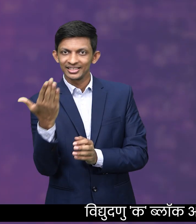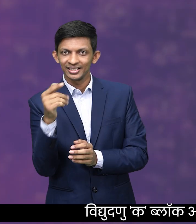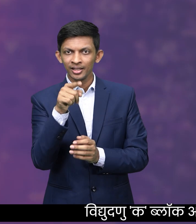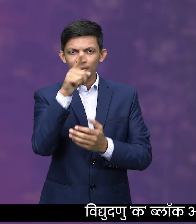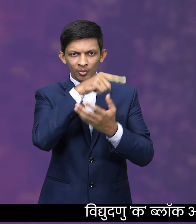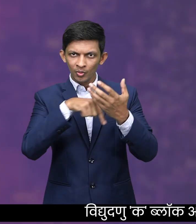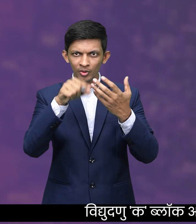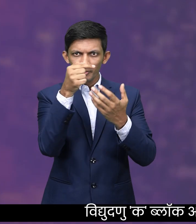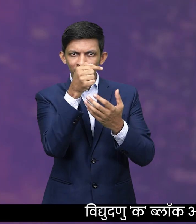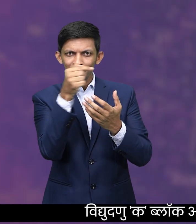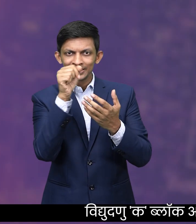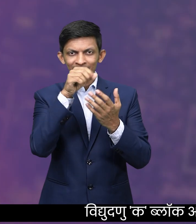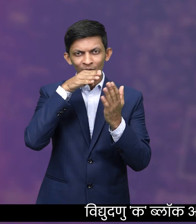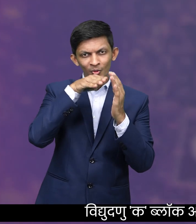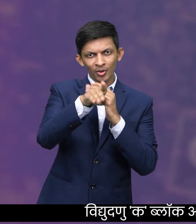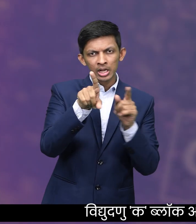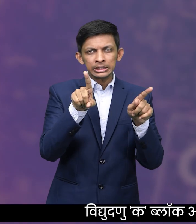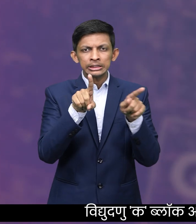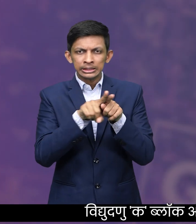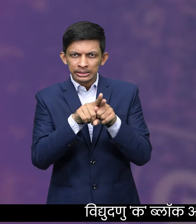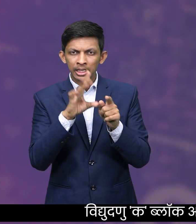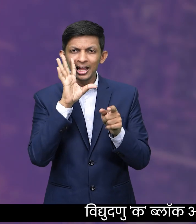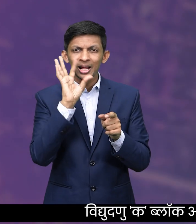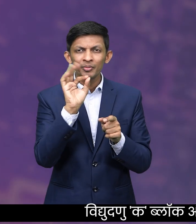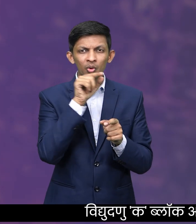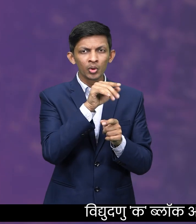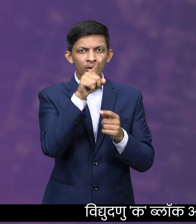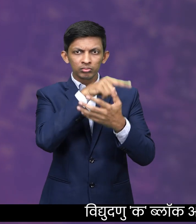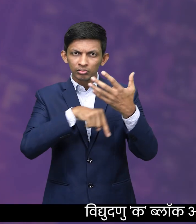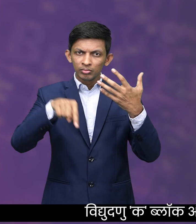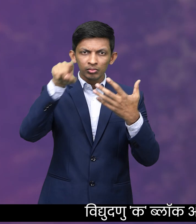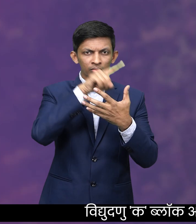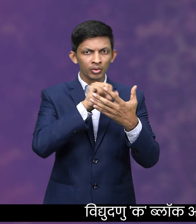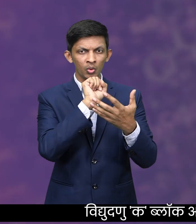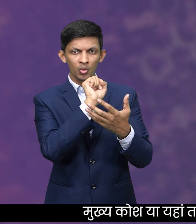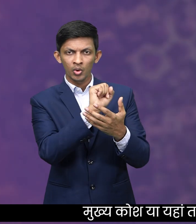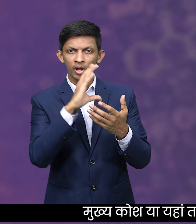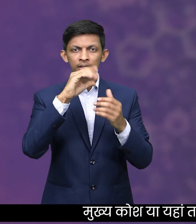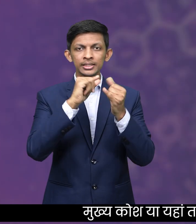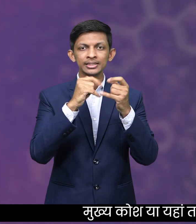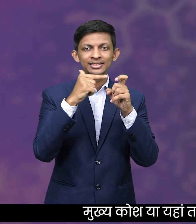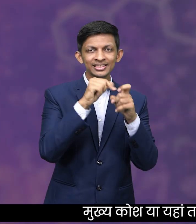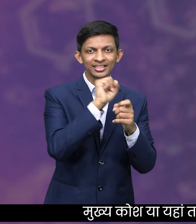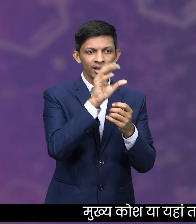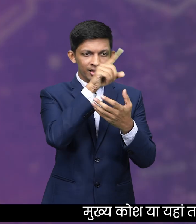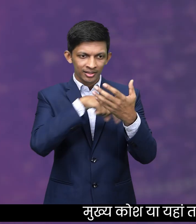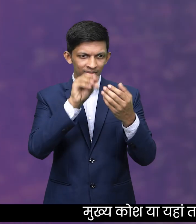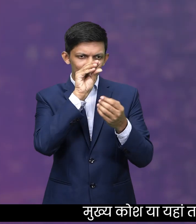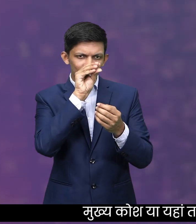का ब्लॉक और एफ ब्लॉक तत्वों के मामले में एक ही मुख्य कोश या यहाँ तक